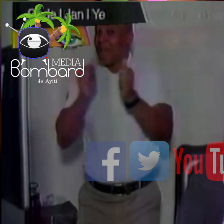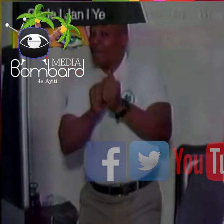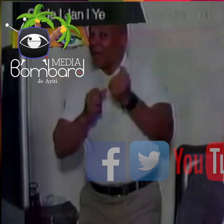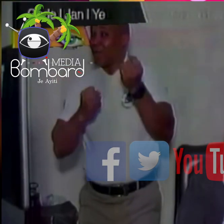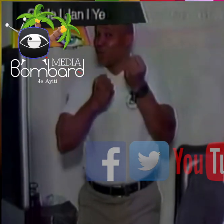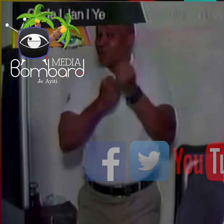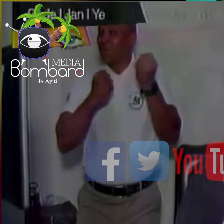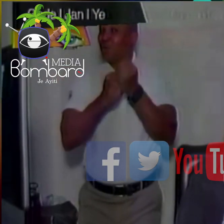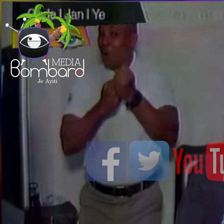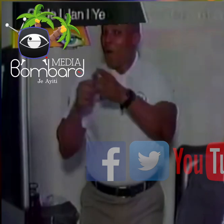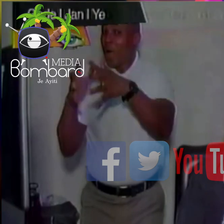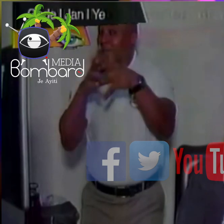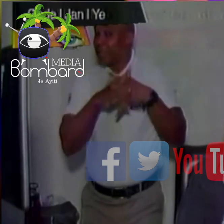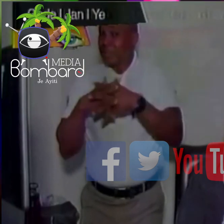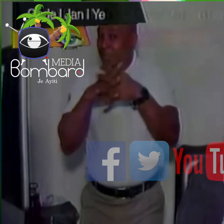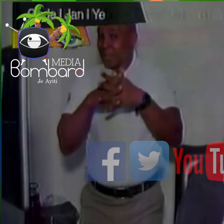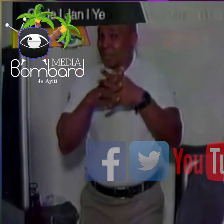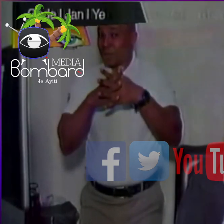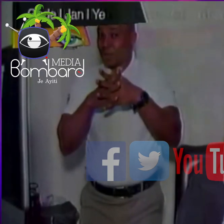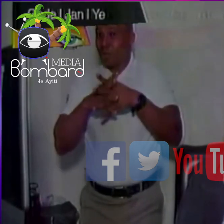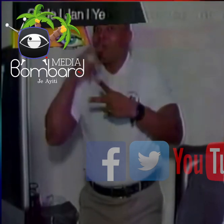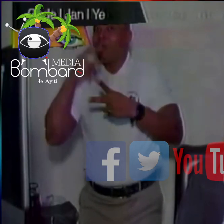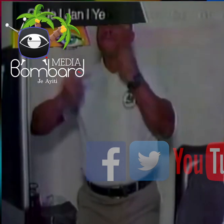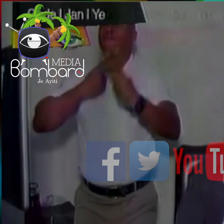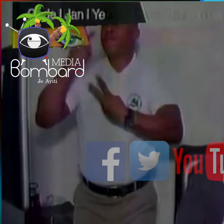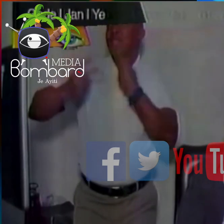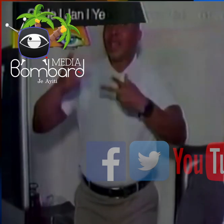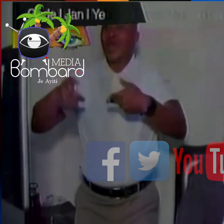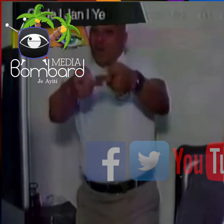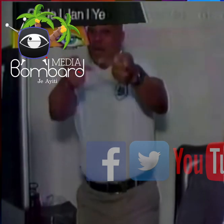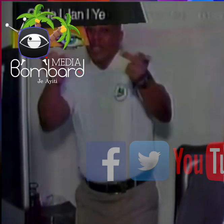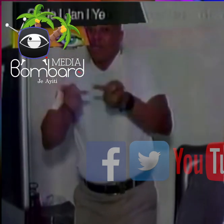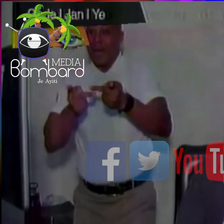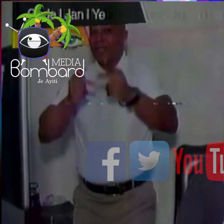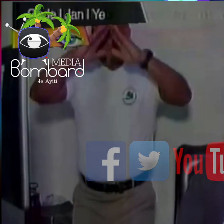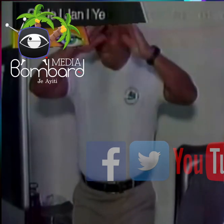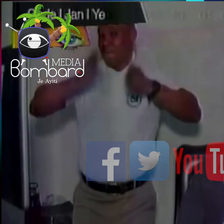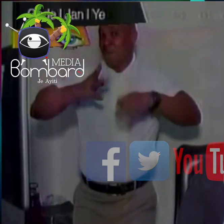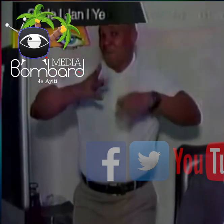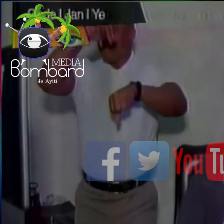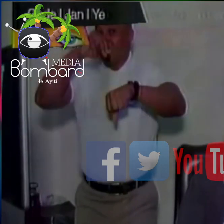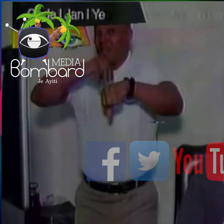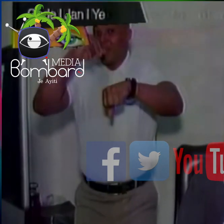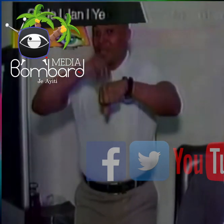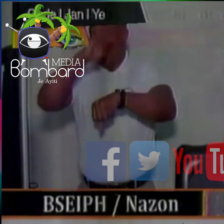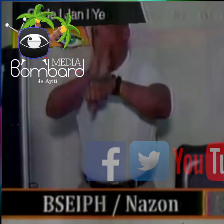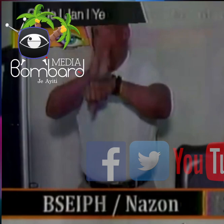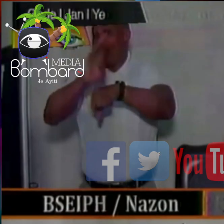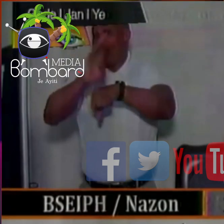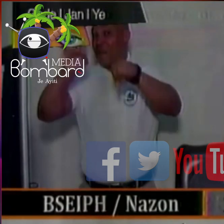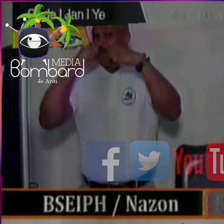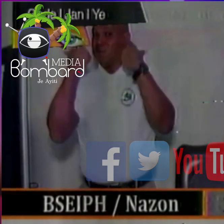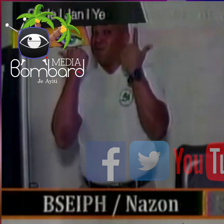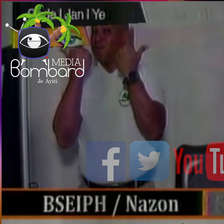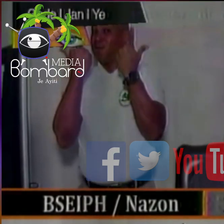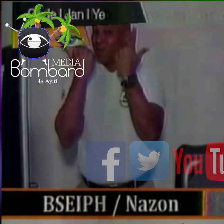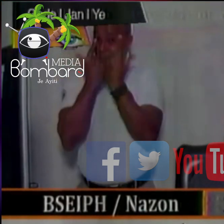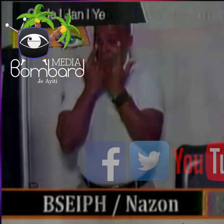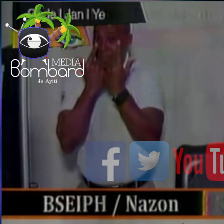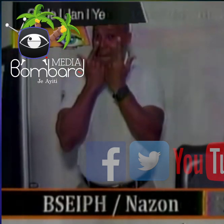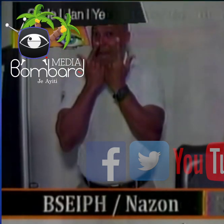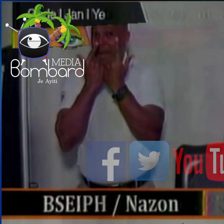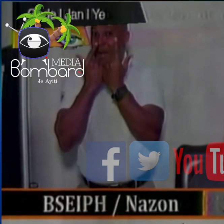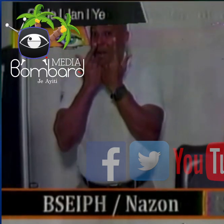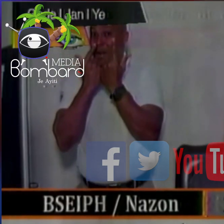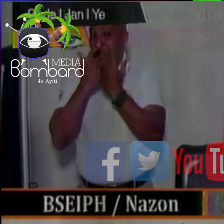t'allé visiter un espace que le ministère des Affaires sociales t'ai metté disponible pour nous t'ai capable permettre que nous yo